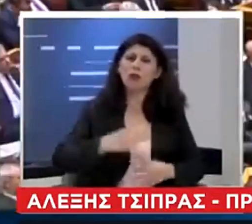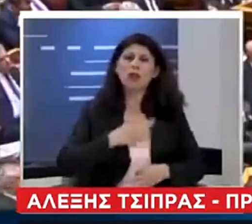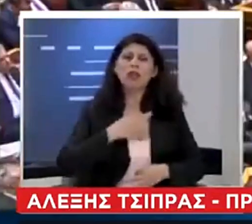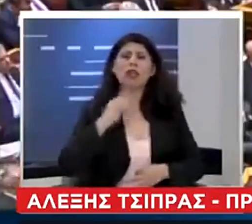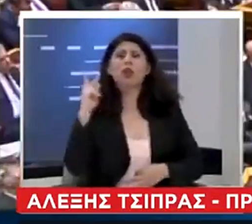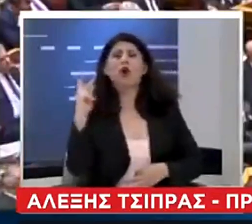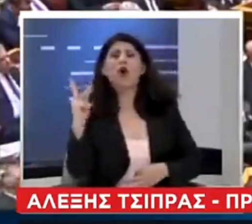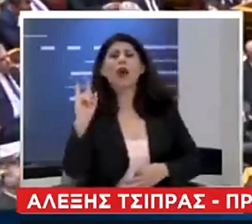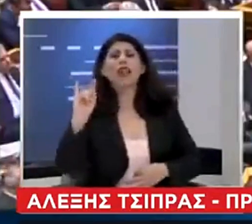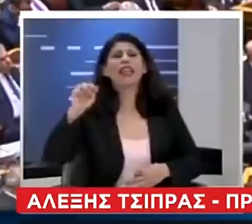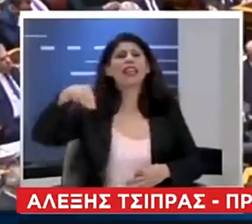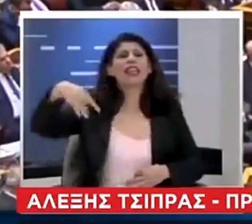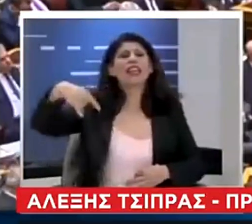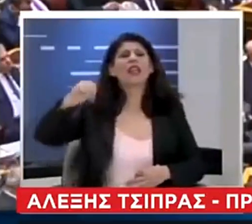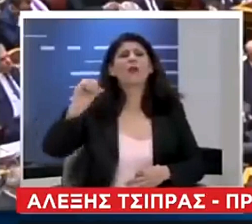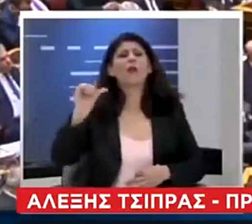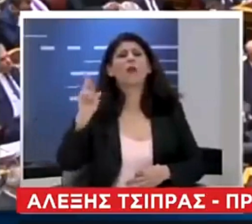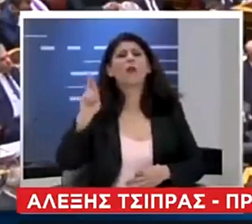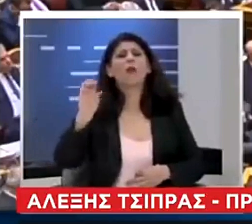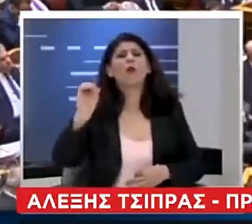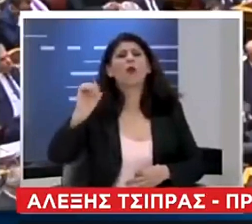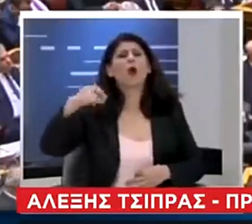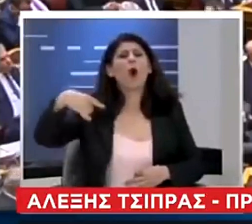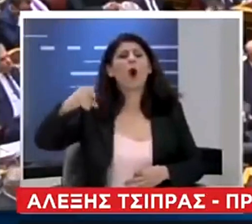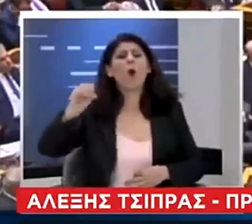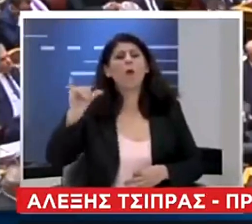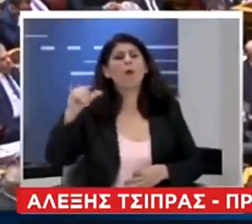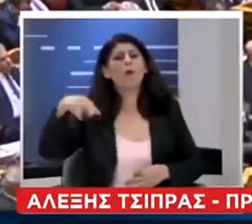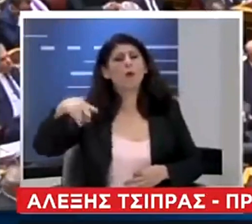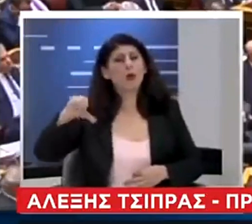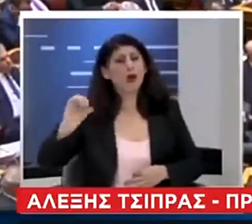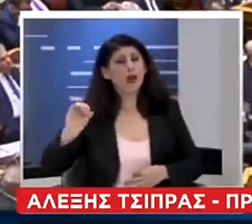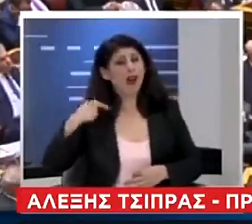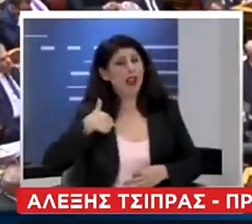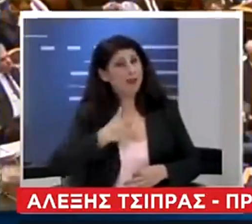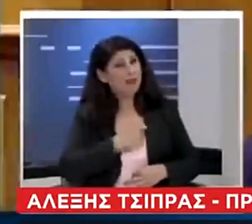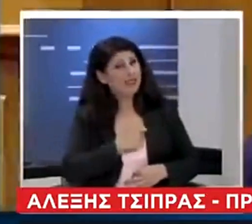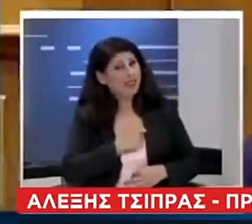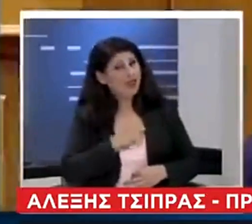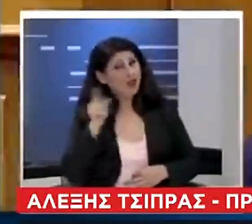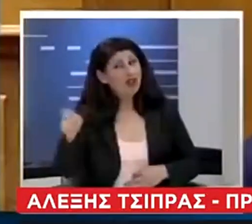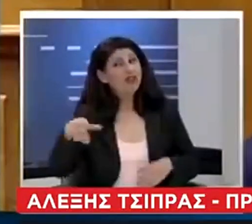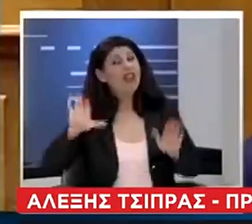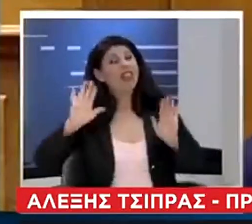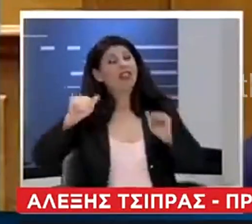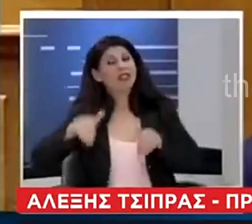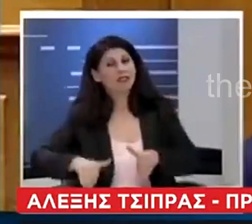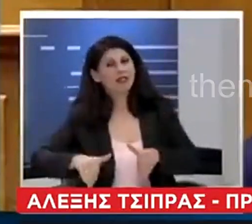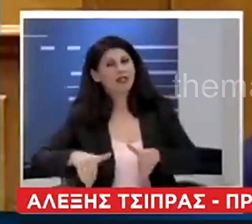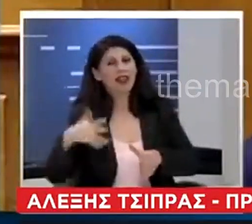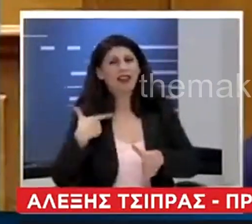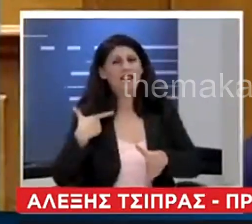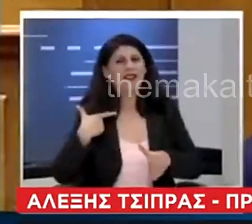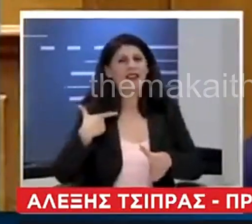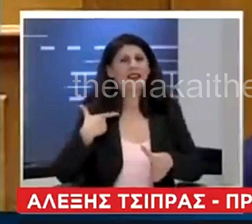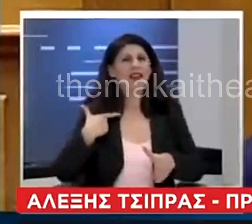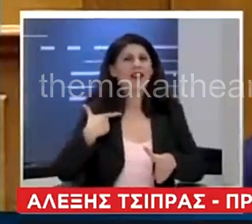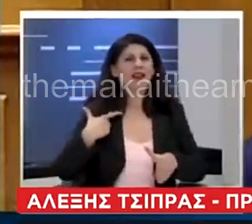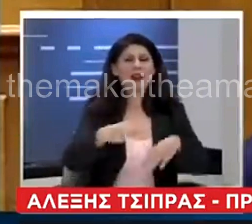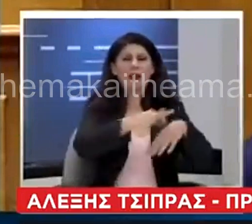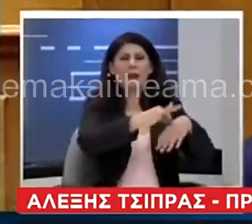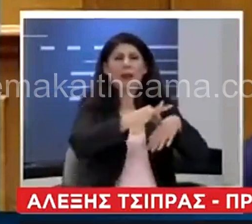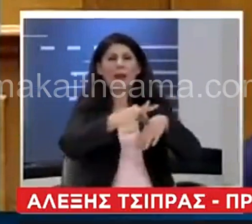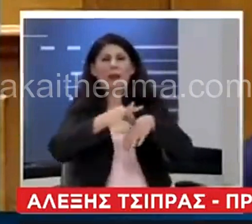τον σέβομαι και τον τιμώ. Όμως έχω την αίσθηση ότι εσείς δεν τον σέβεστε αρκετά και δεν τον τιμάτε, κύριε Μητσοτάκη, διότι τον περιφέρετε ως λάστρα δεξιά και